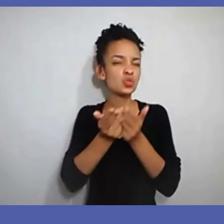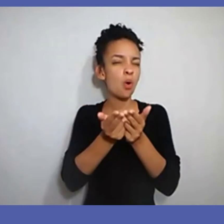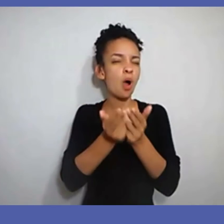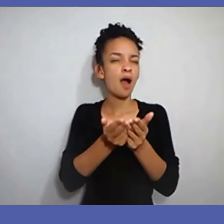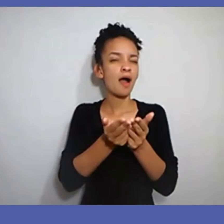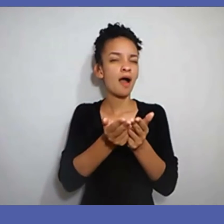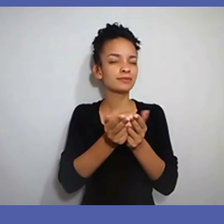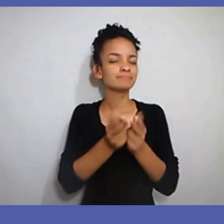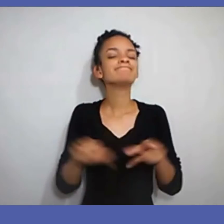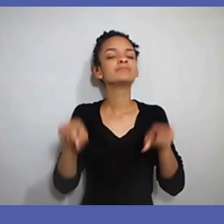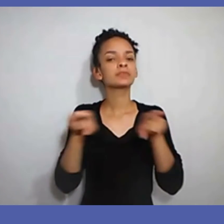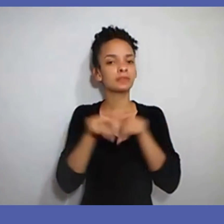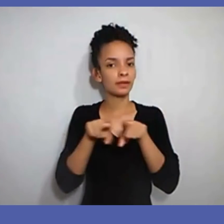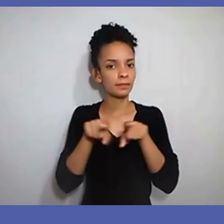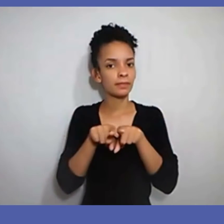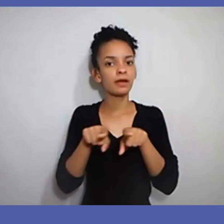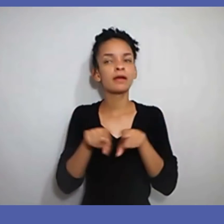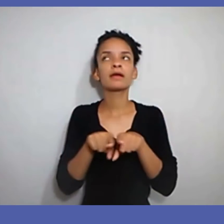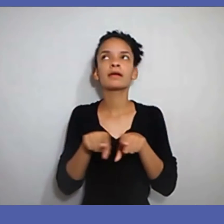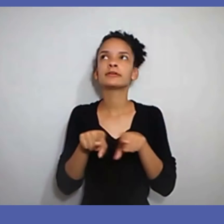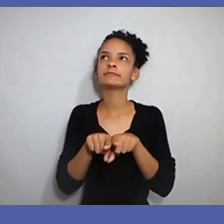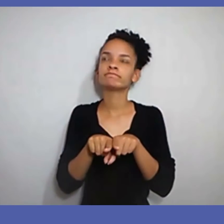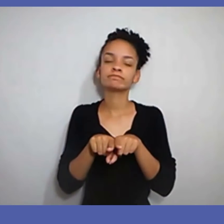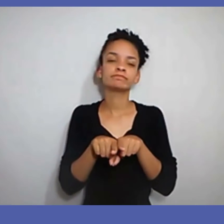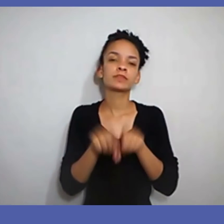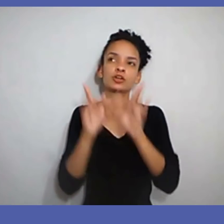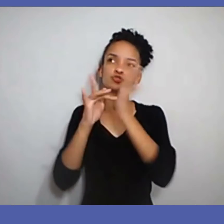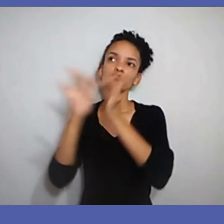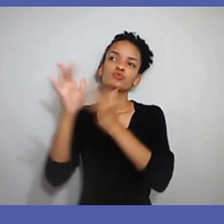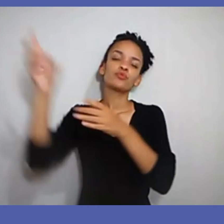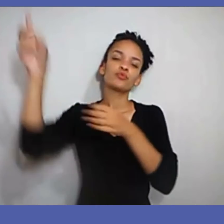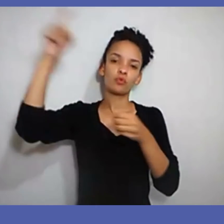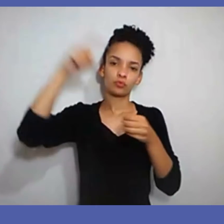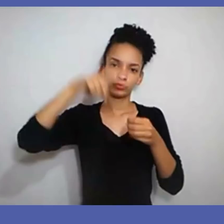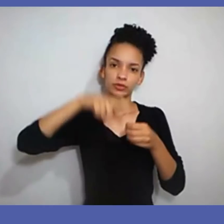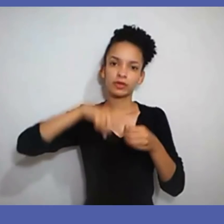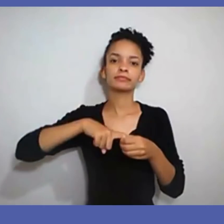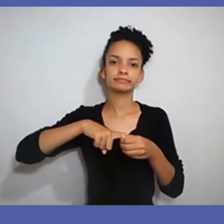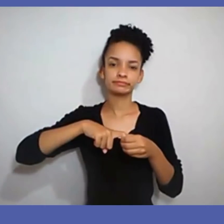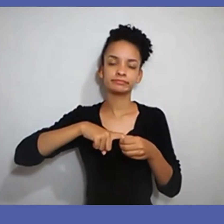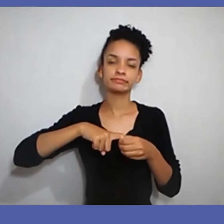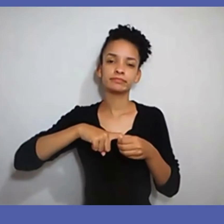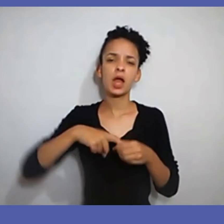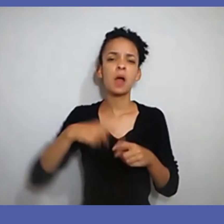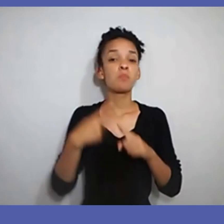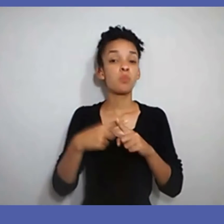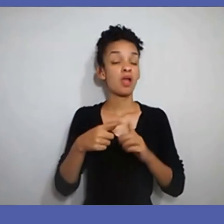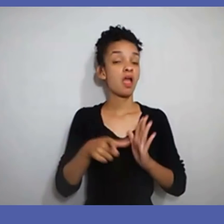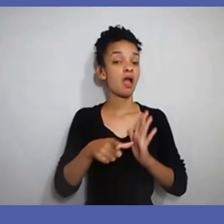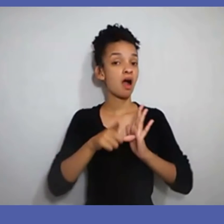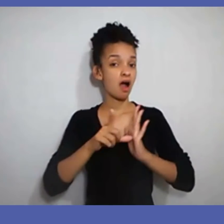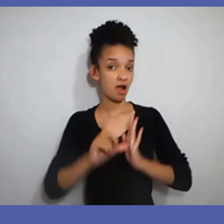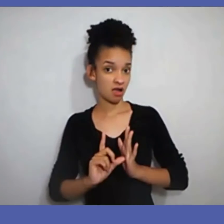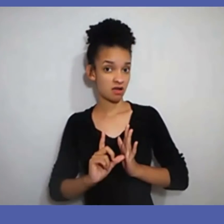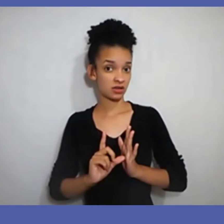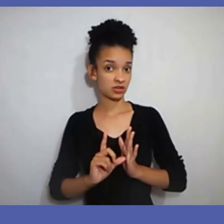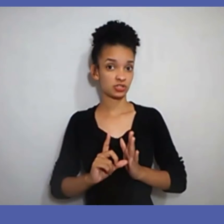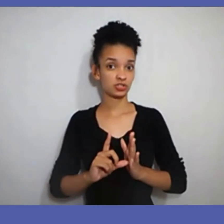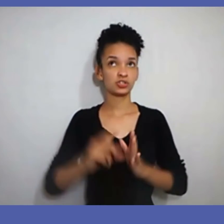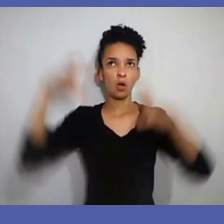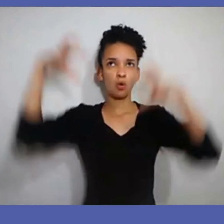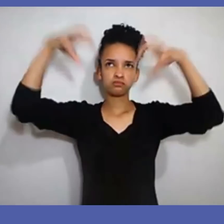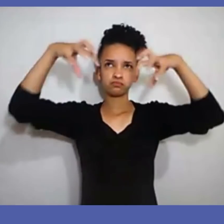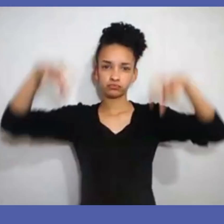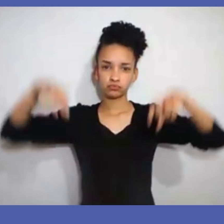Homem. Porquanto assim como nos dias anteriores ao dilúvio, comiam e bebiam,